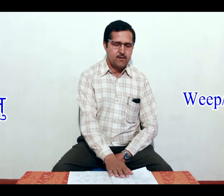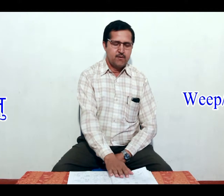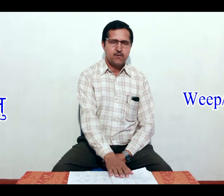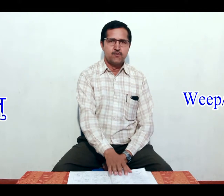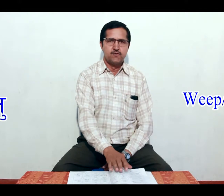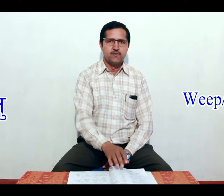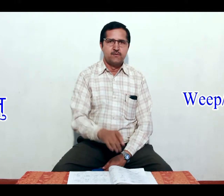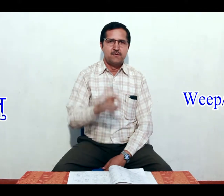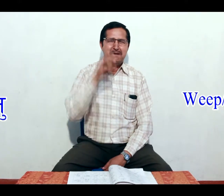रुनु,